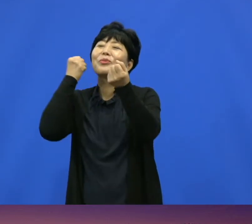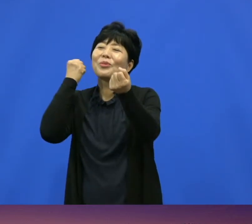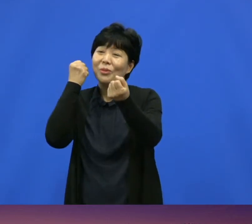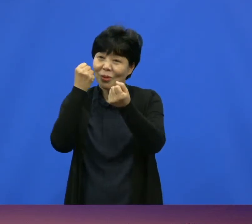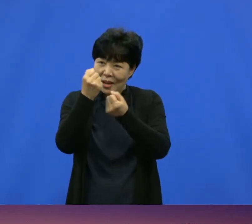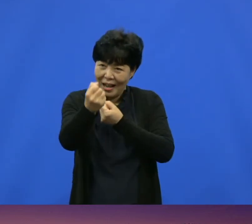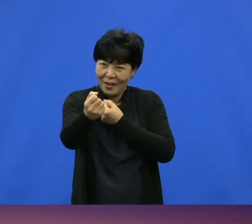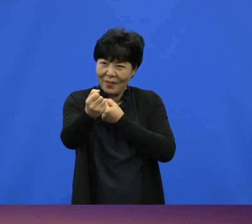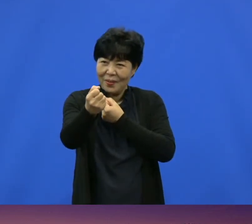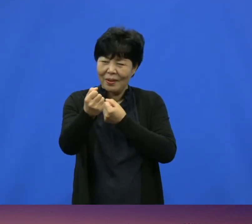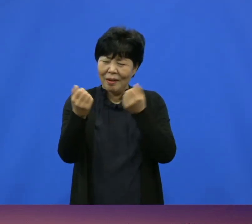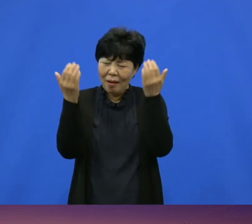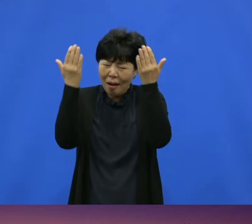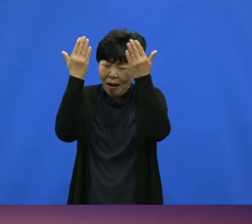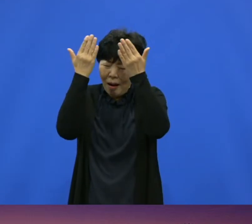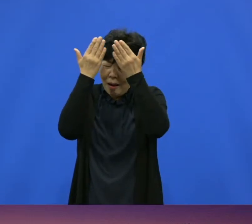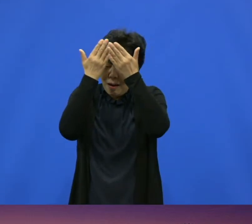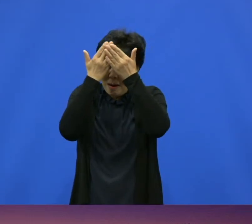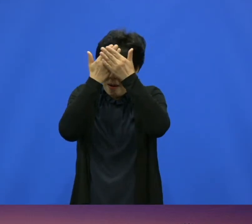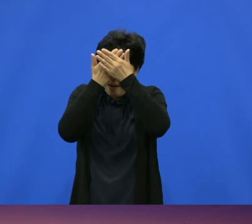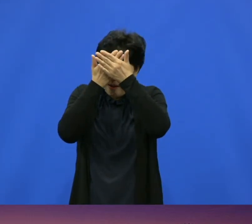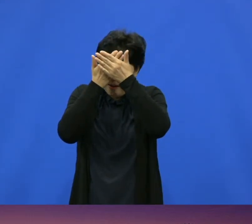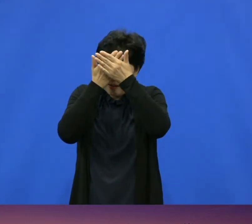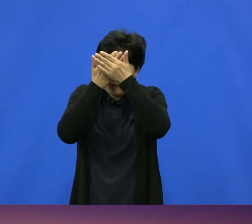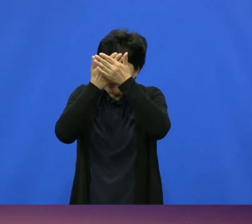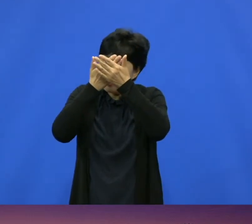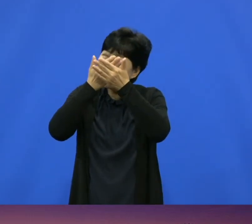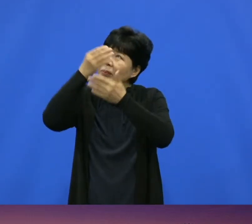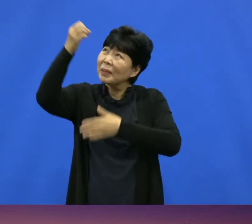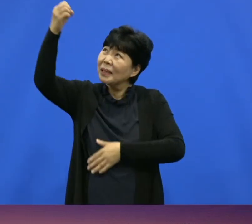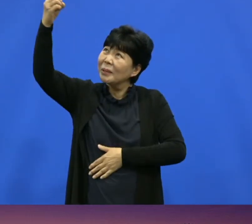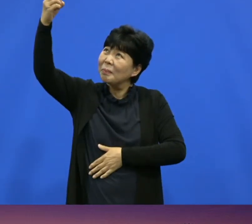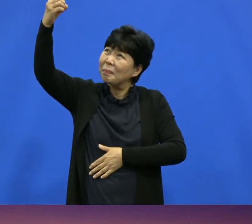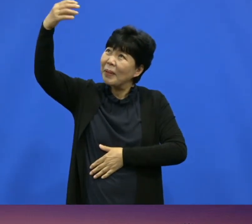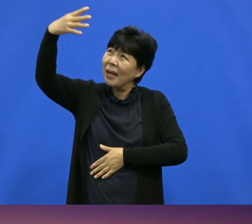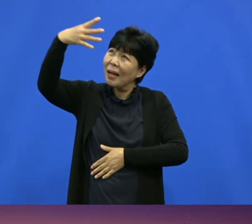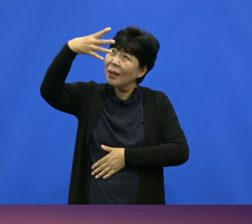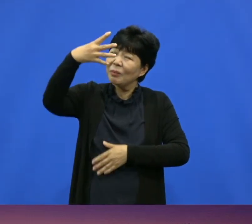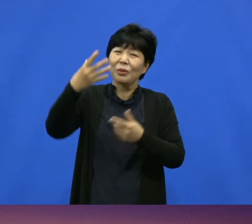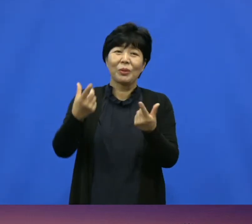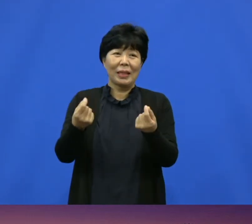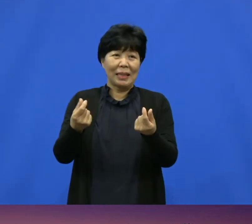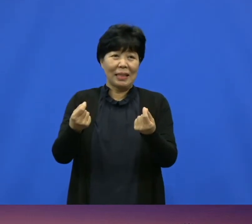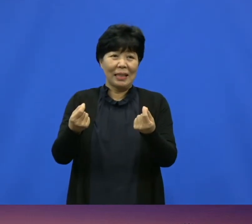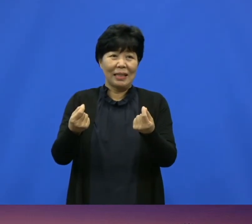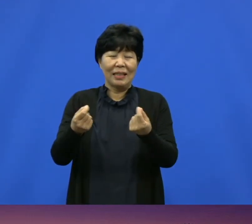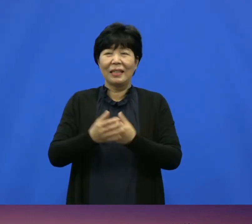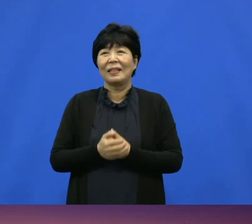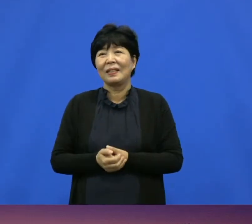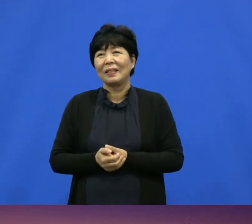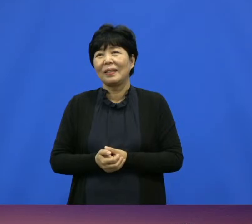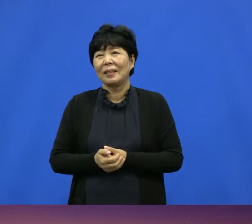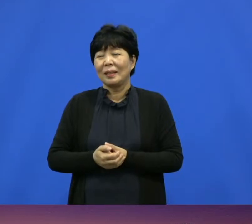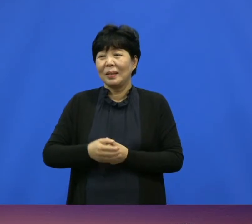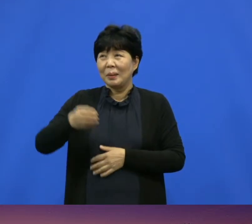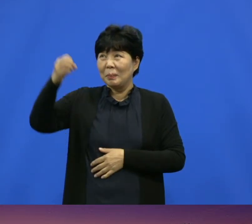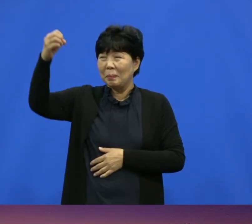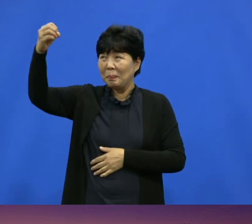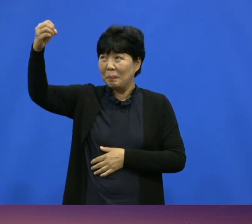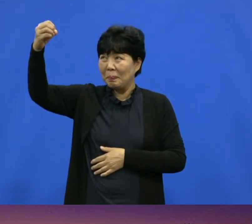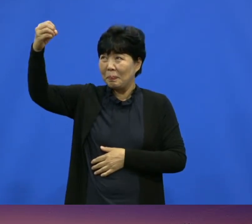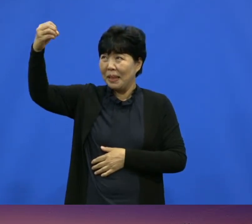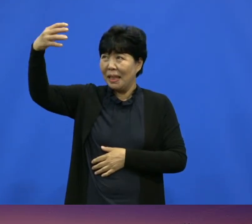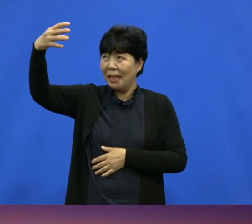어두운 하늘에서 한 줄기 빛이 쫙 임한 것이죠. 그 빛은 아주 가늘지만